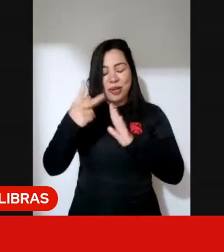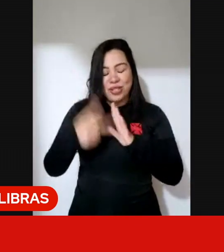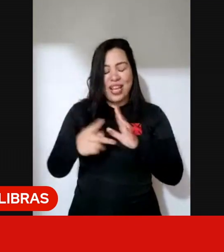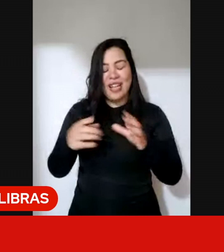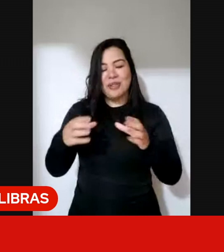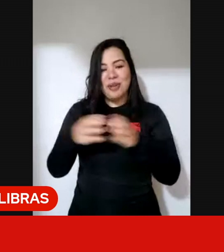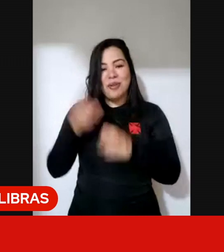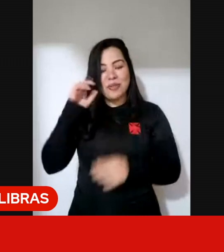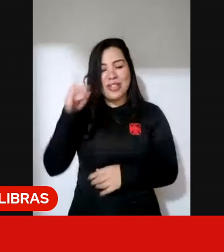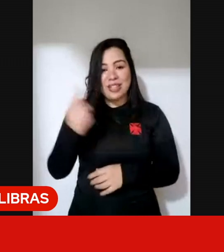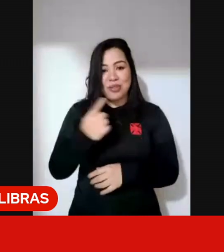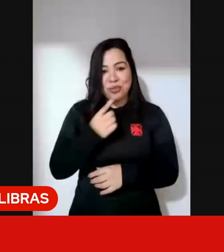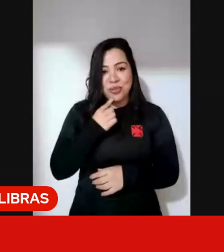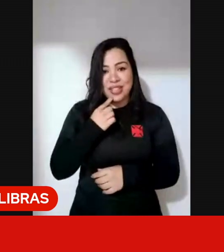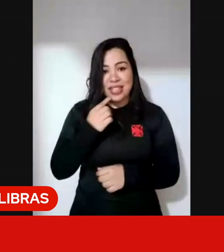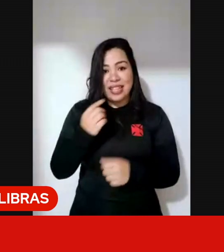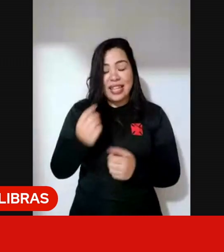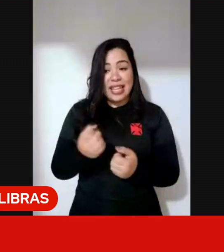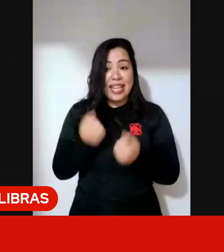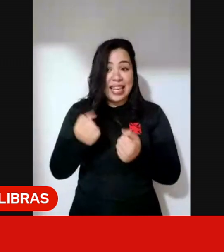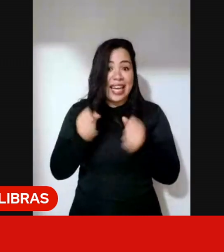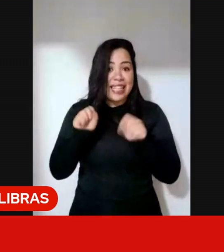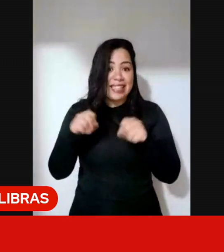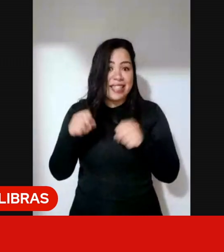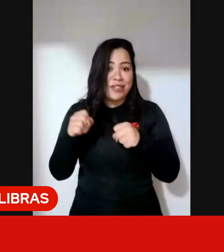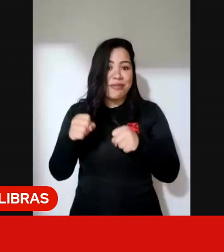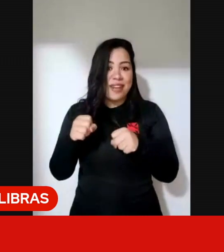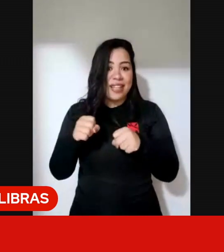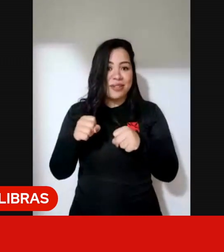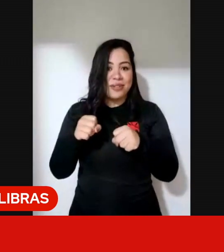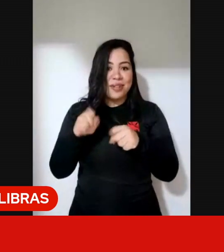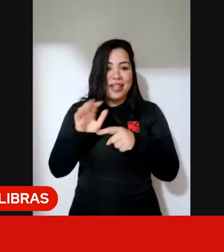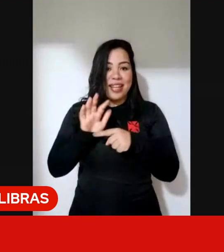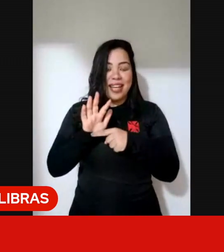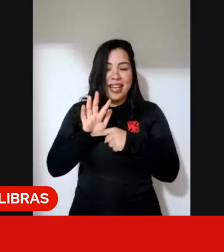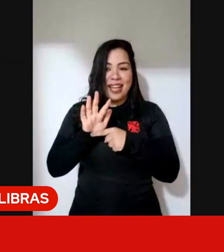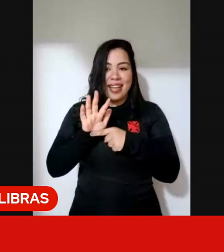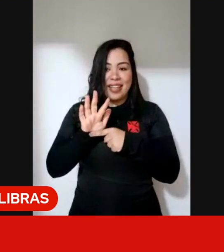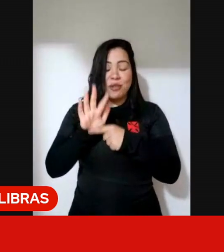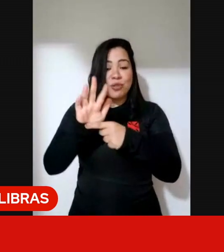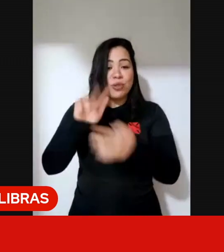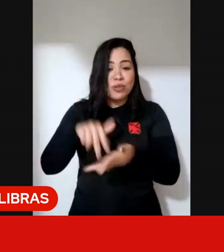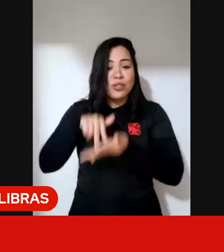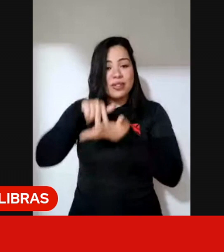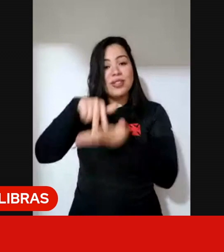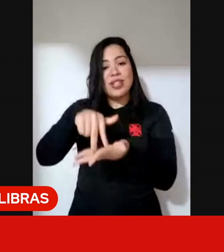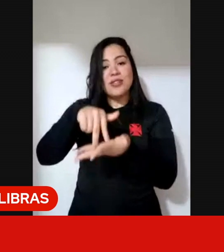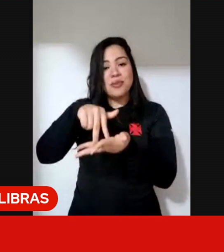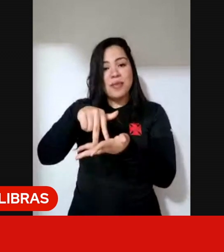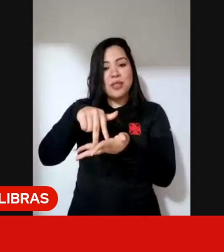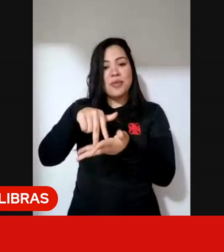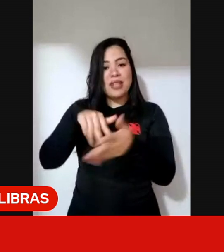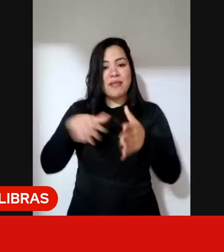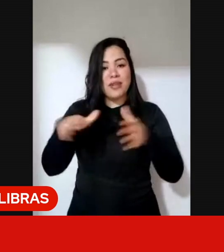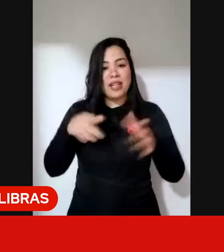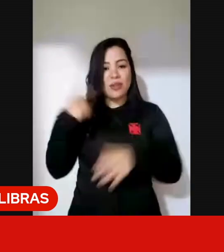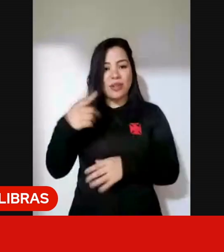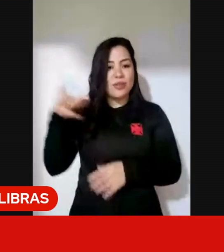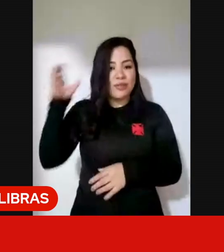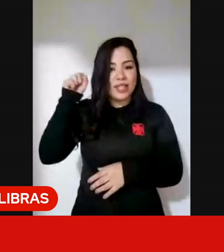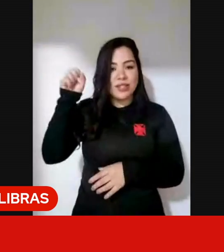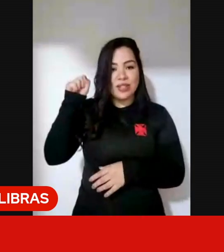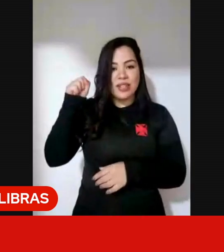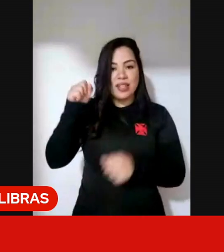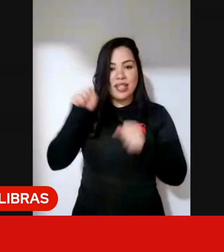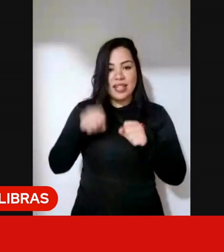o projeto, com a comunidade surda, e que querem sim, de fato, que os surdos estejam no mesmo nível, né, que